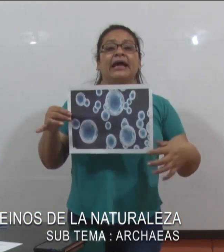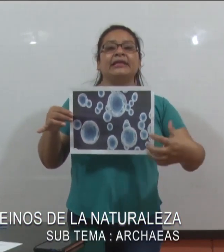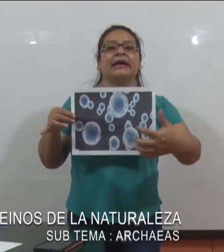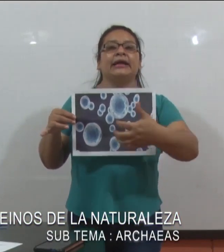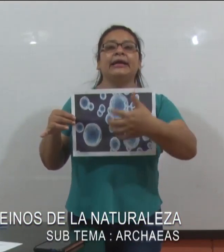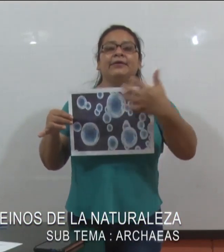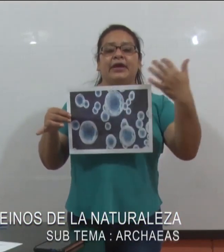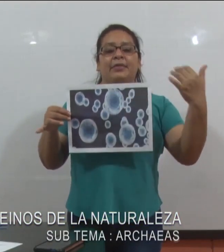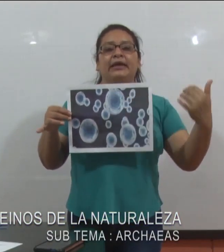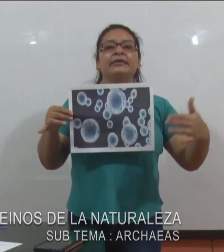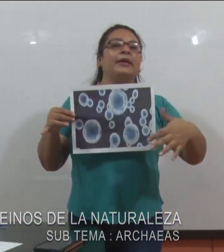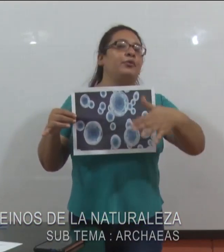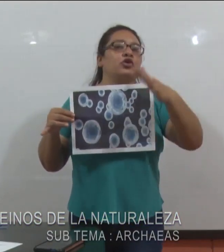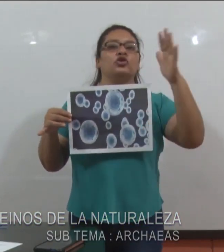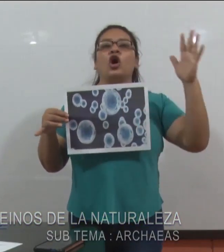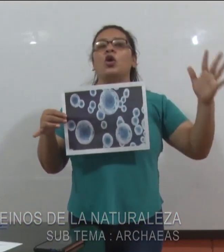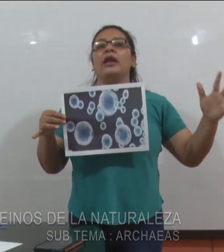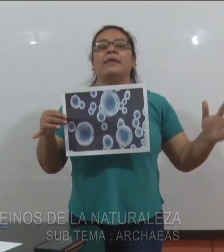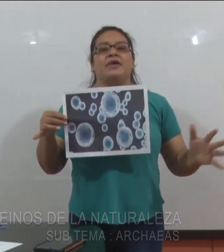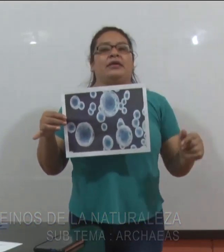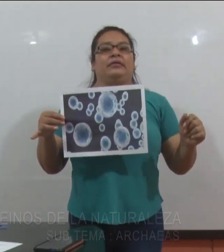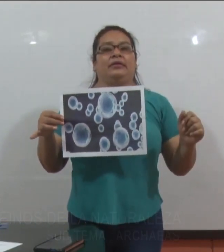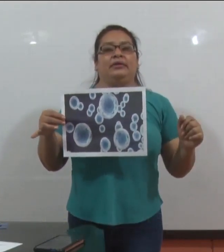Andan libremente por todo el ambiente.